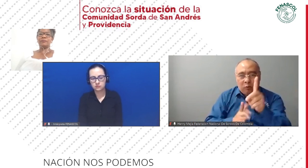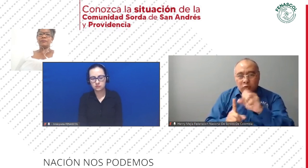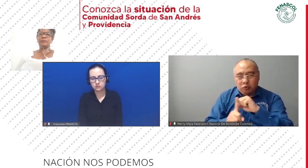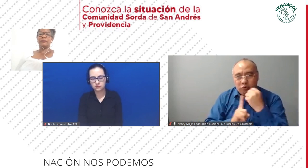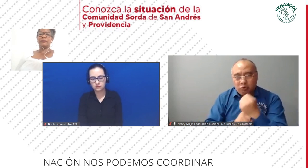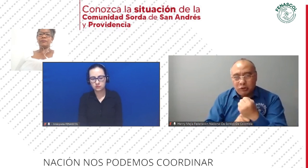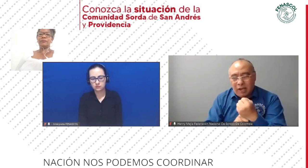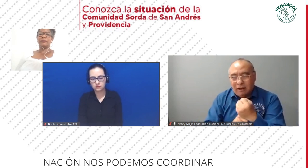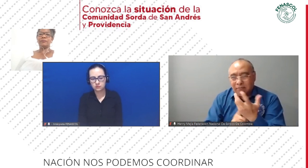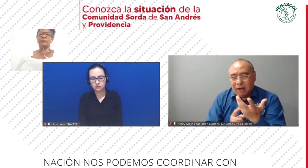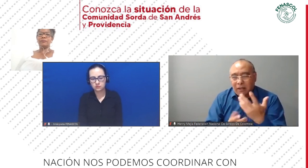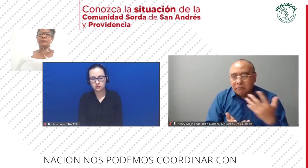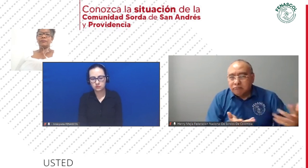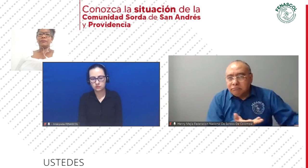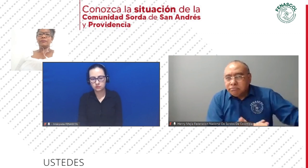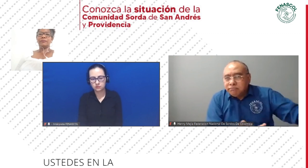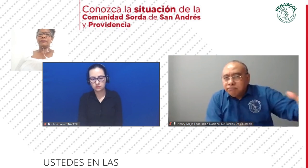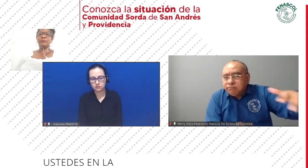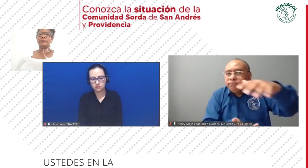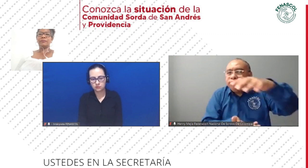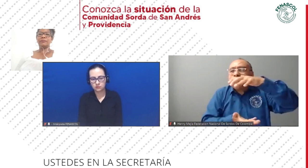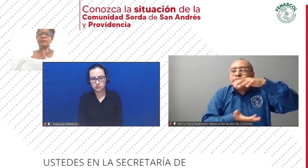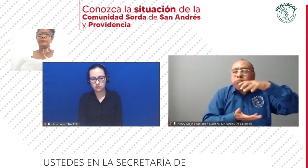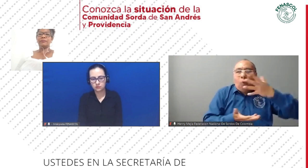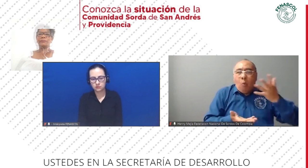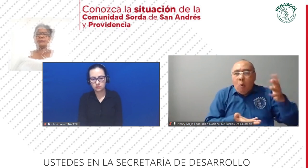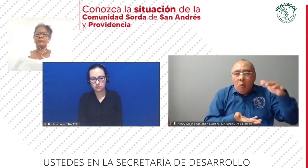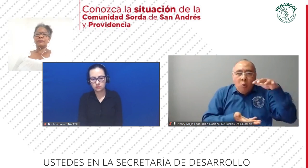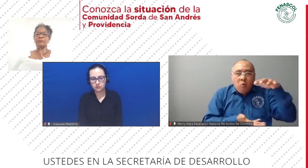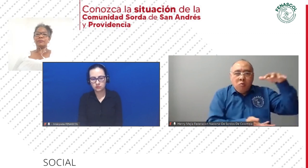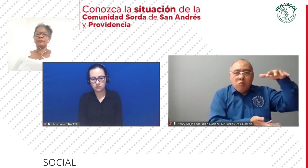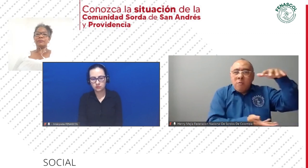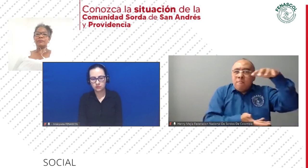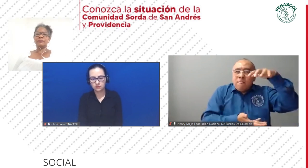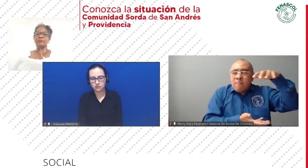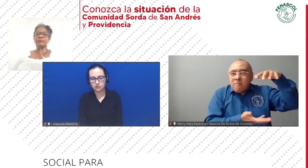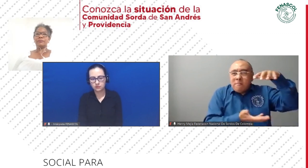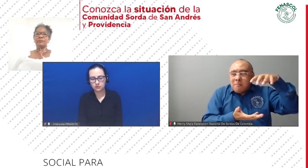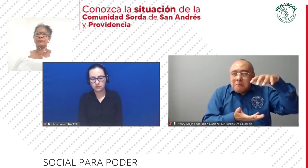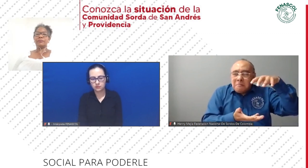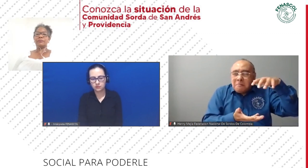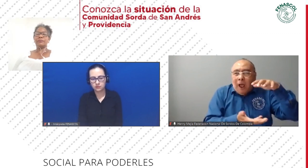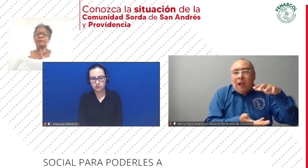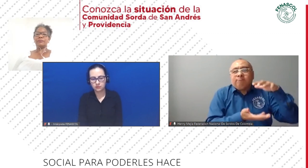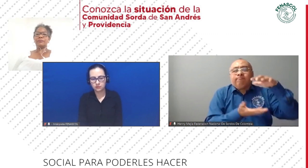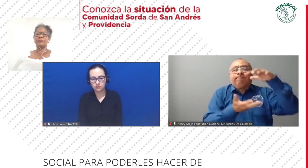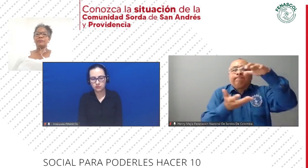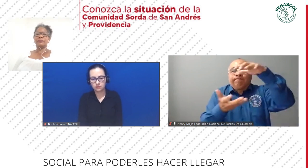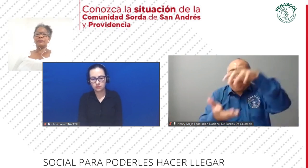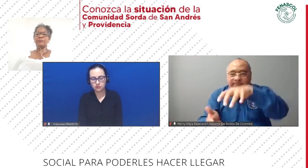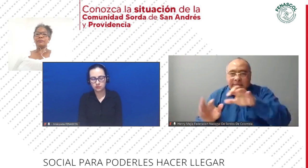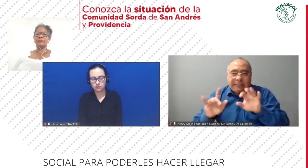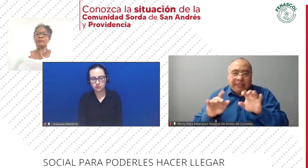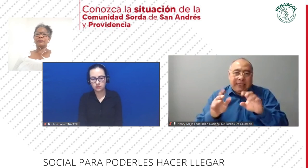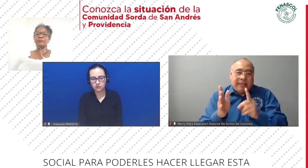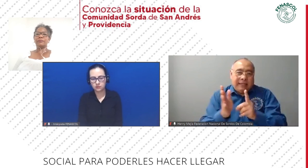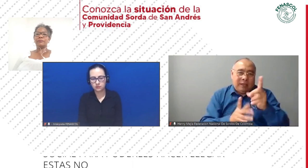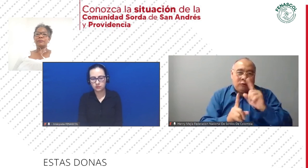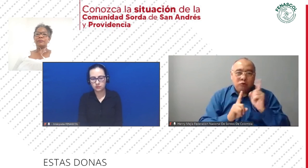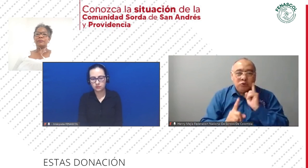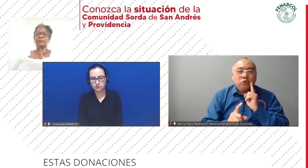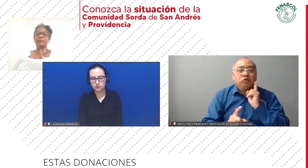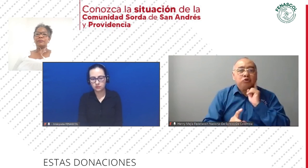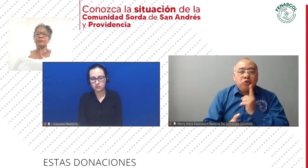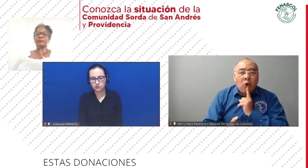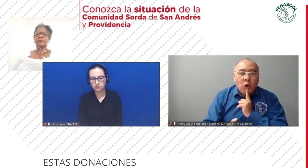coordinar con ustedes en la secretaria de desarrollo social para poderles hacer llegar estas donaciones